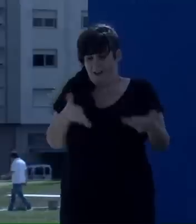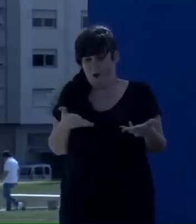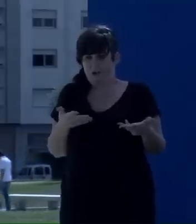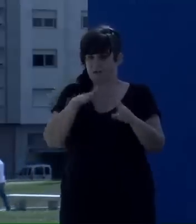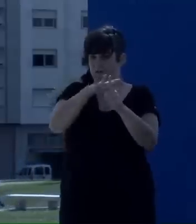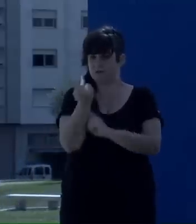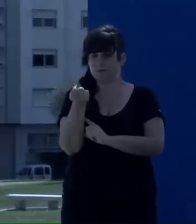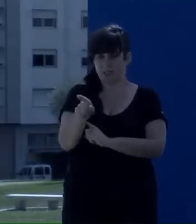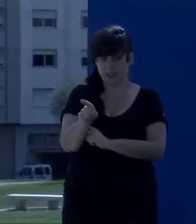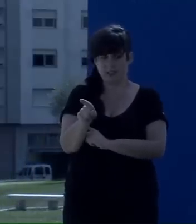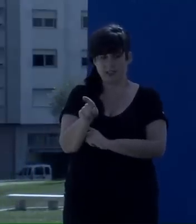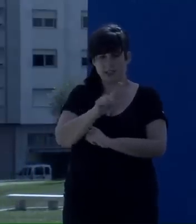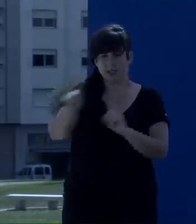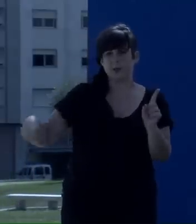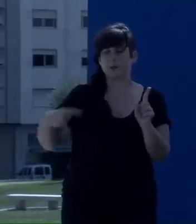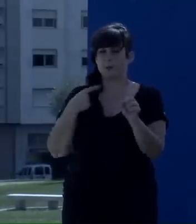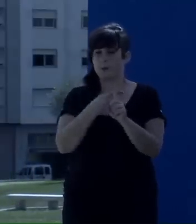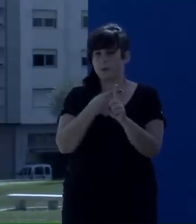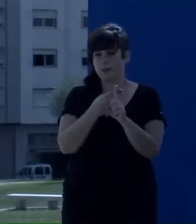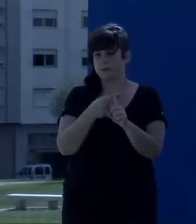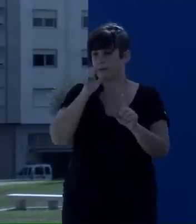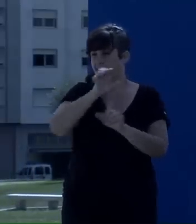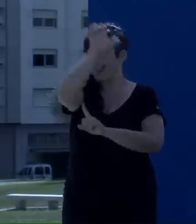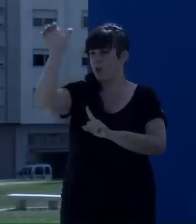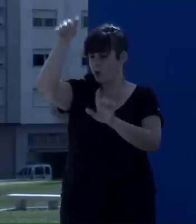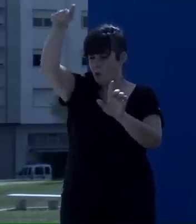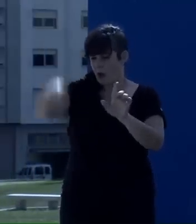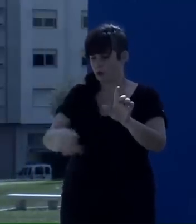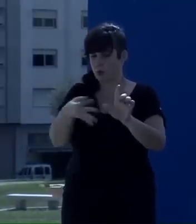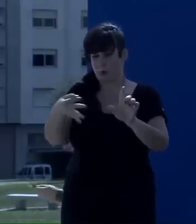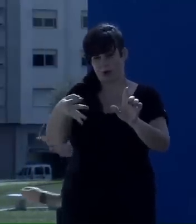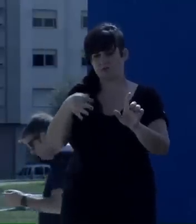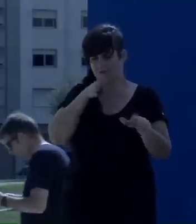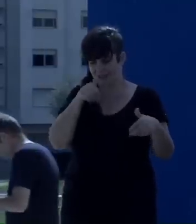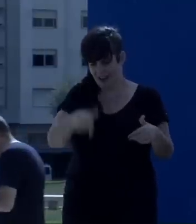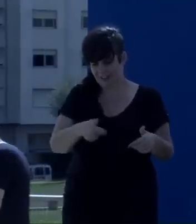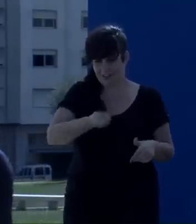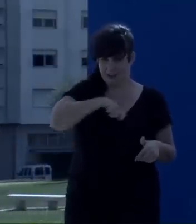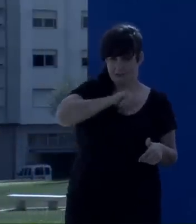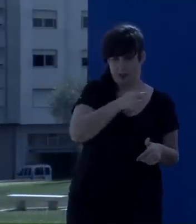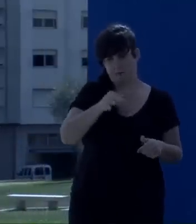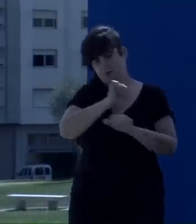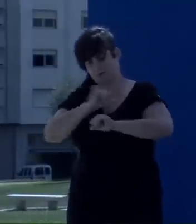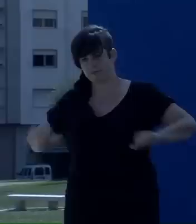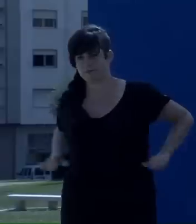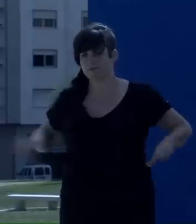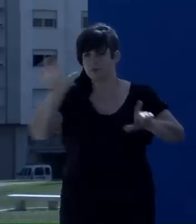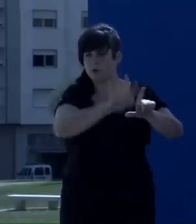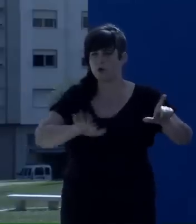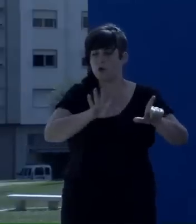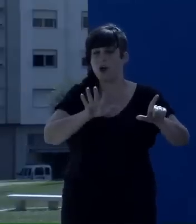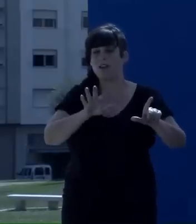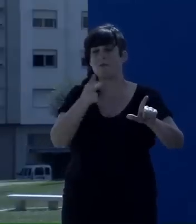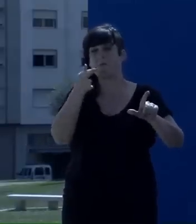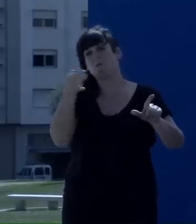e moi especialmente na periferia do sistema, por tanto, na Europa Sur e dentro da Península Ibérica, nesta periferia, nesta especie de colonia interior que somos Galiza, e se nos